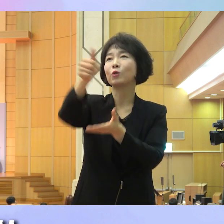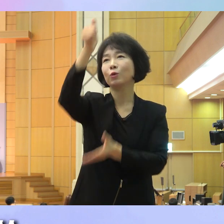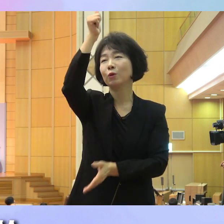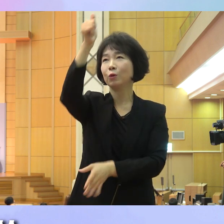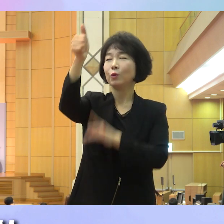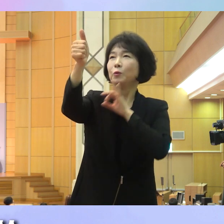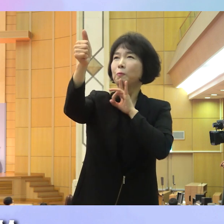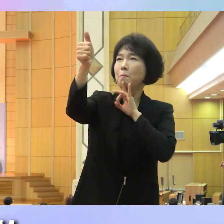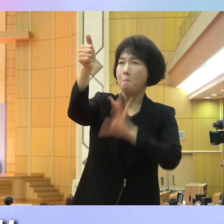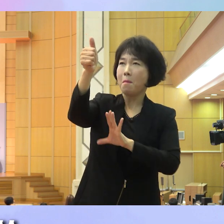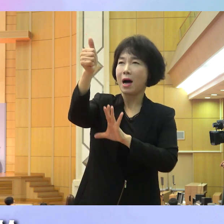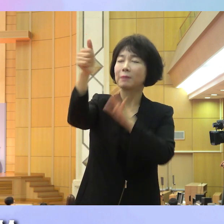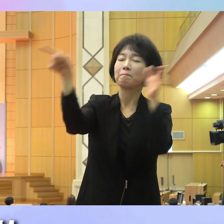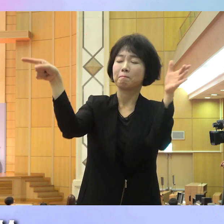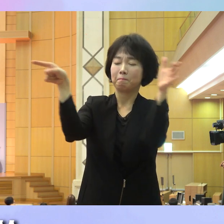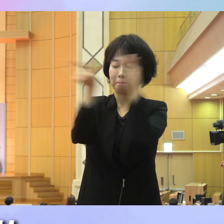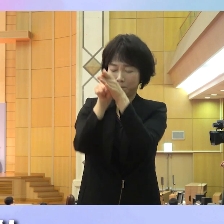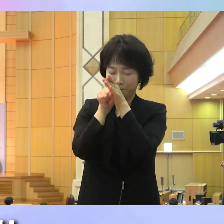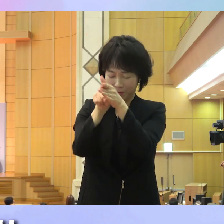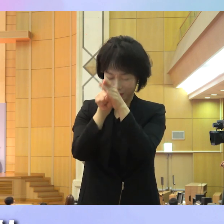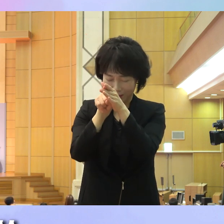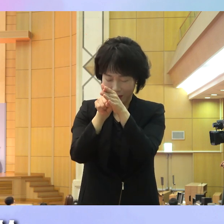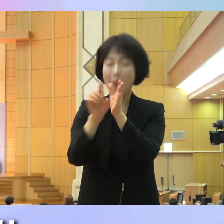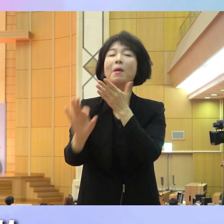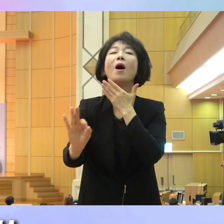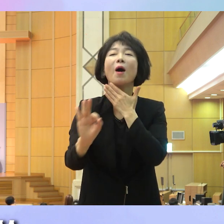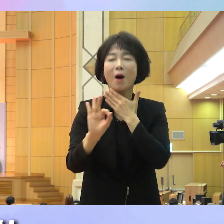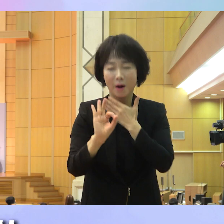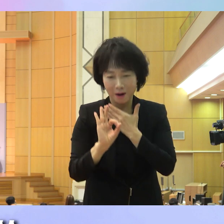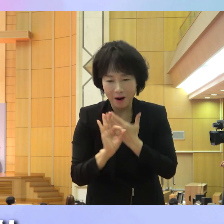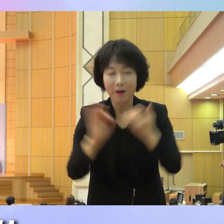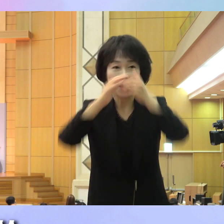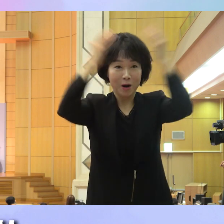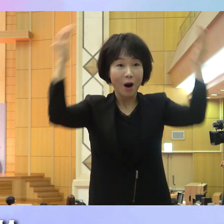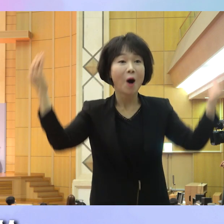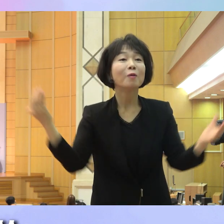우리 주만 믿으며